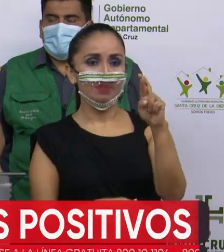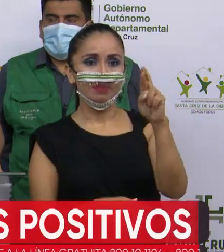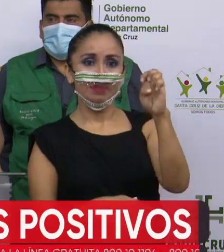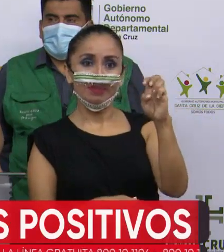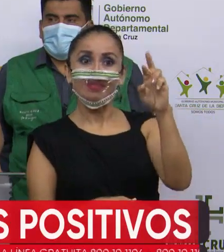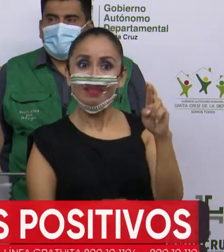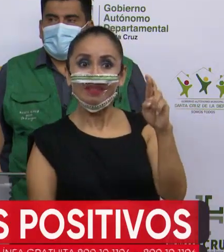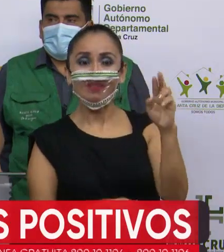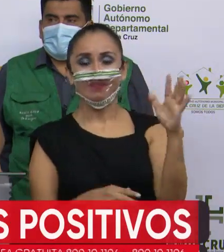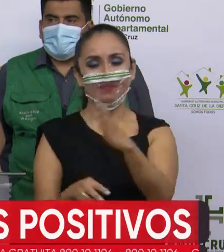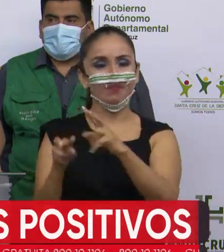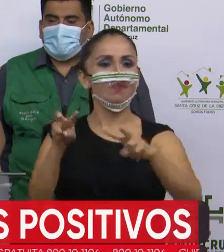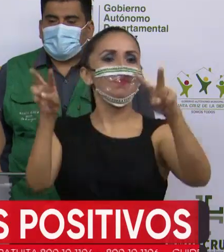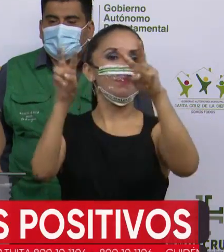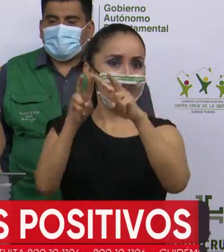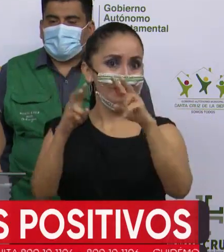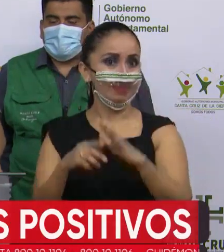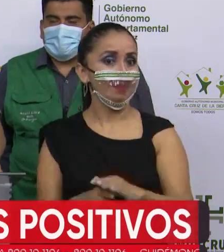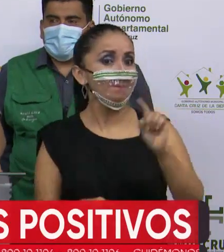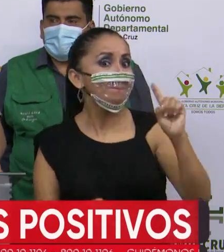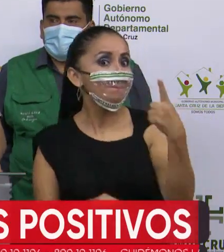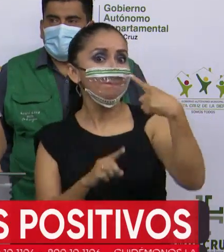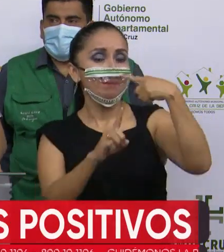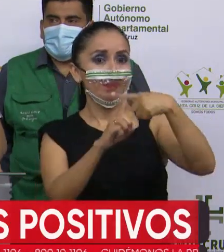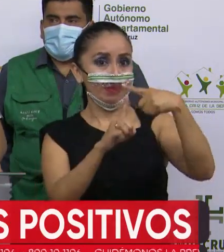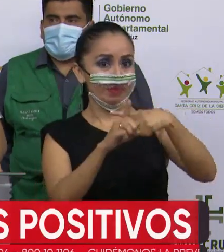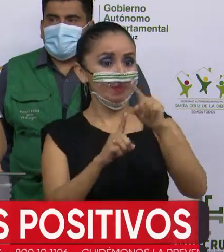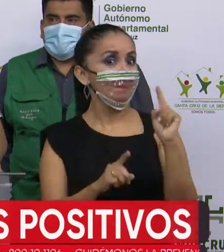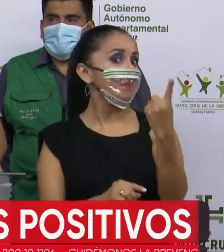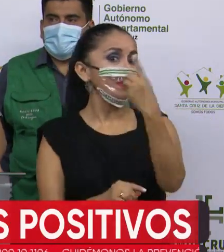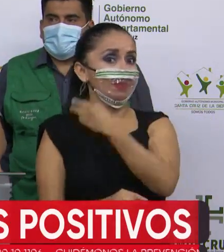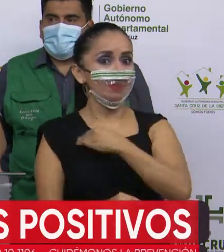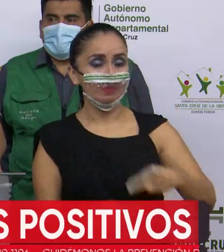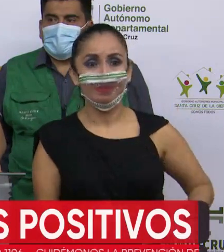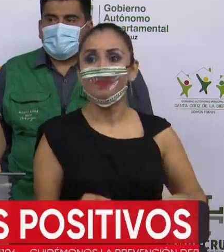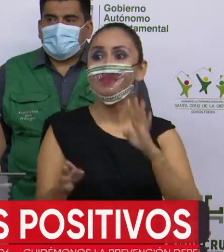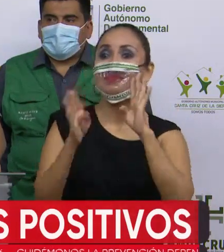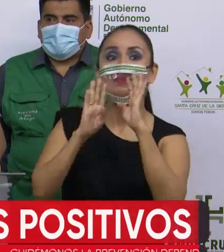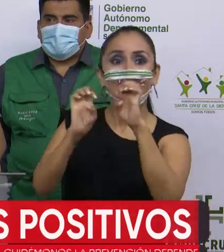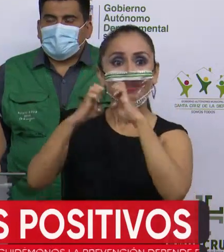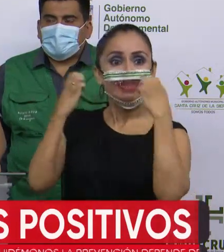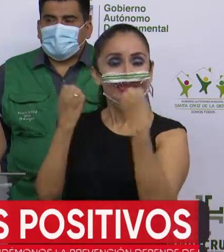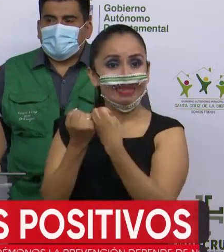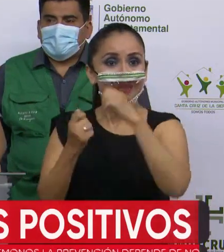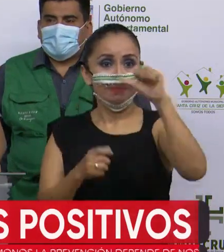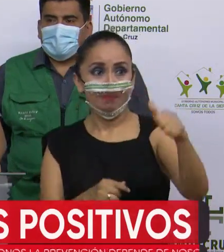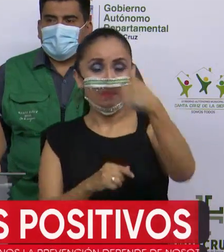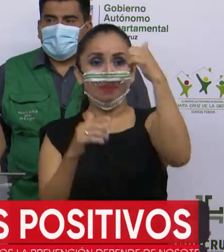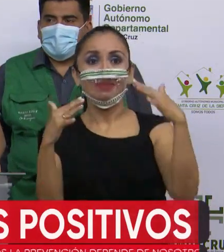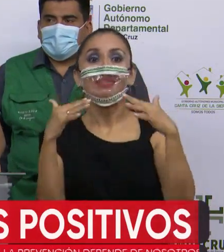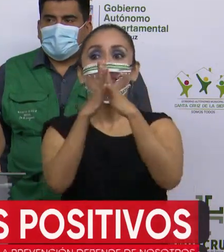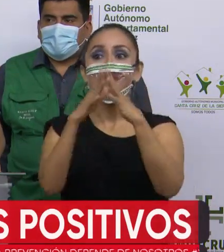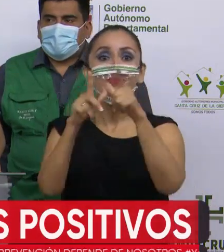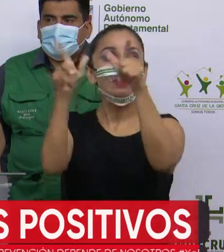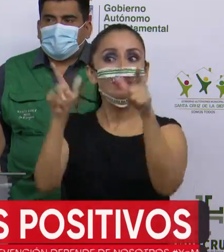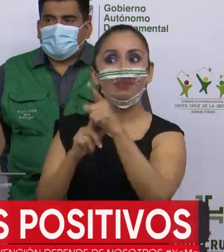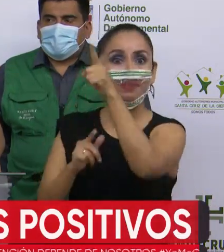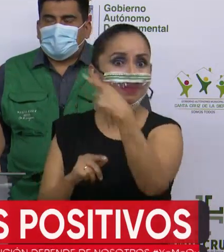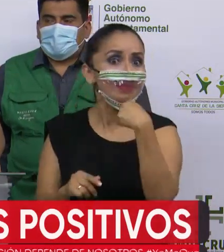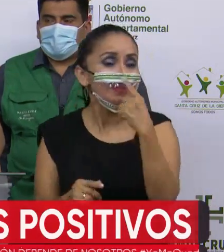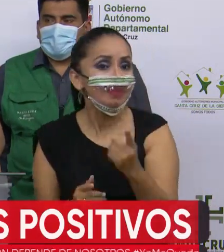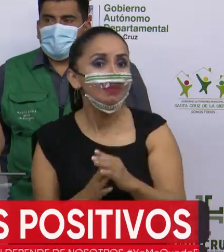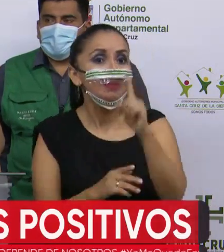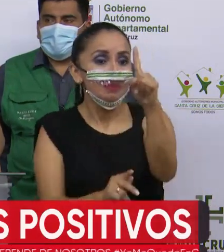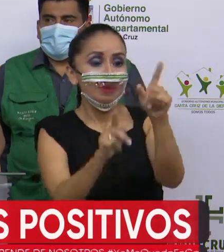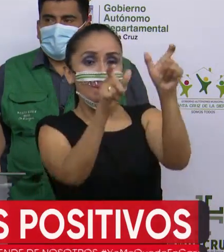un nuevo caso. Este es el primer caso para Postrer Valle y conversando con el equipo de la gerencia de red del lugar nos indica que